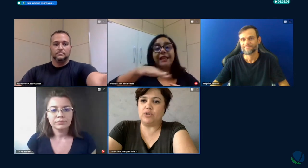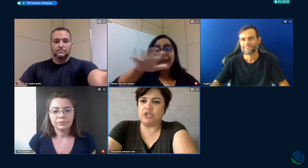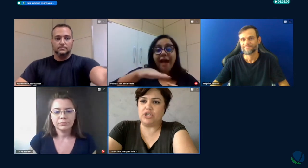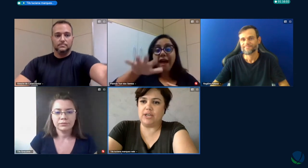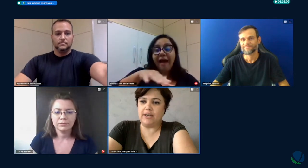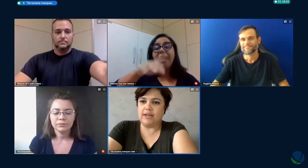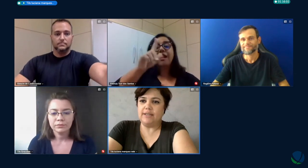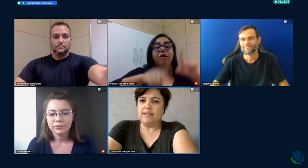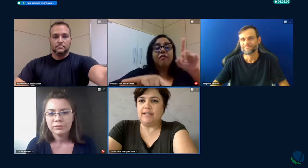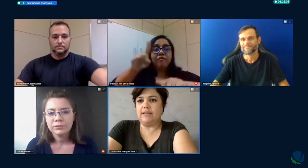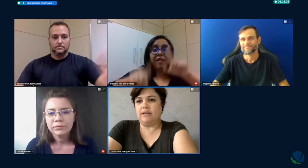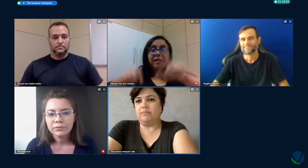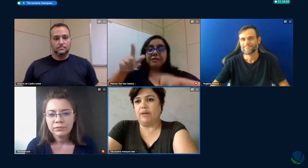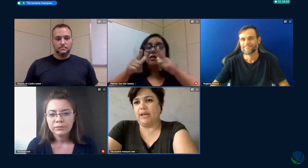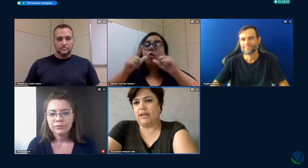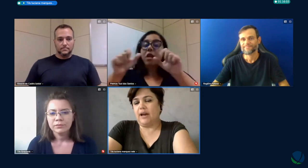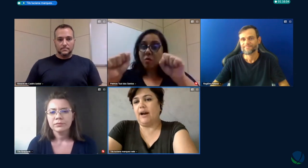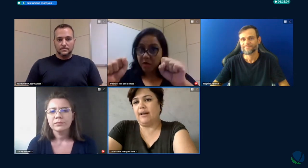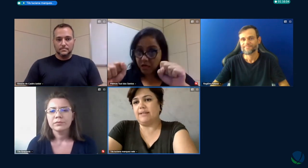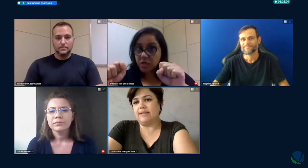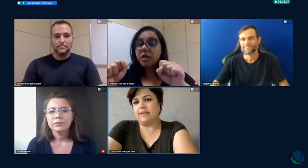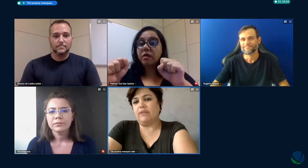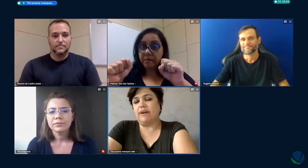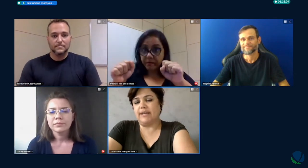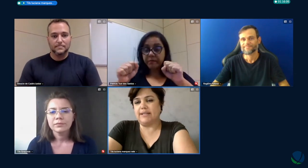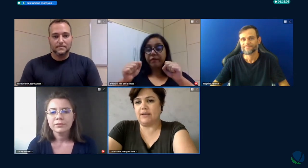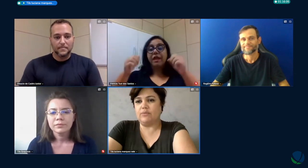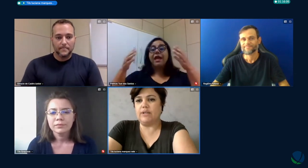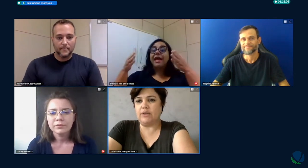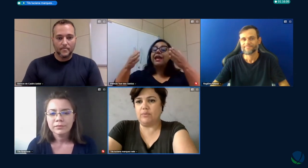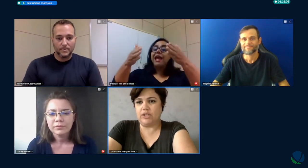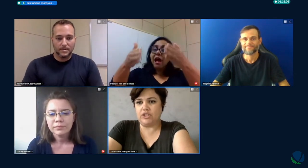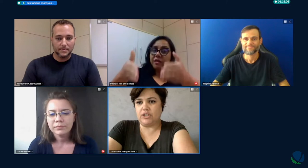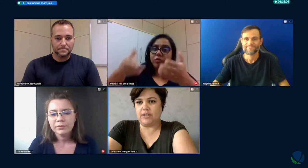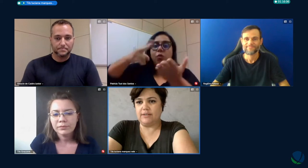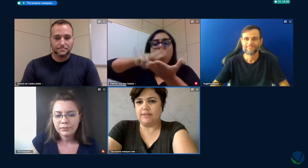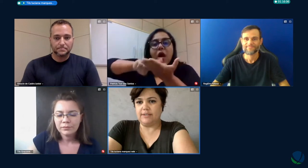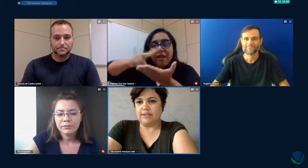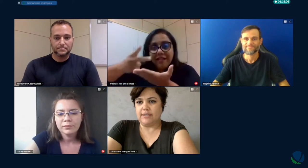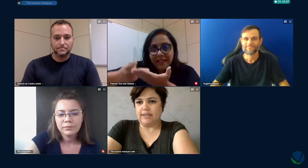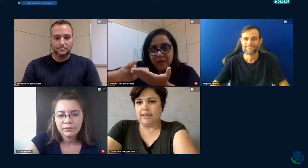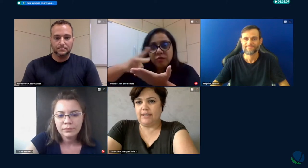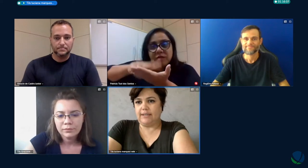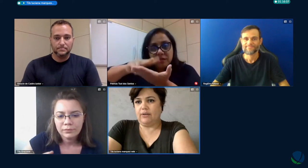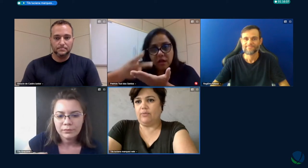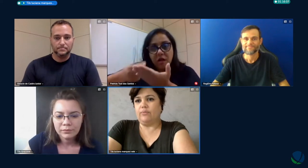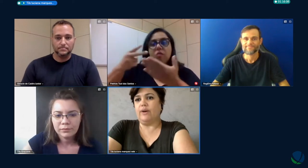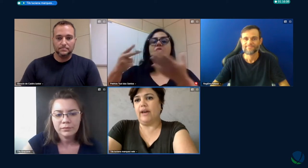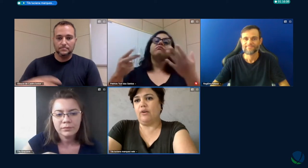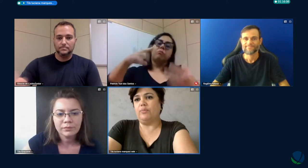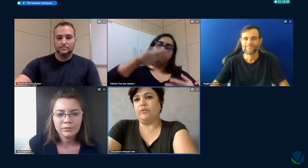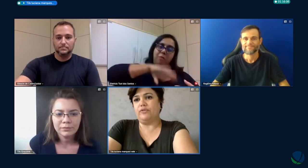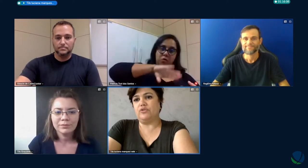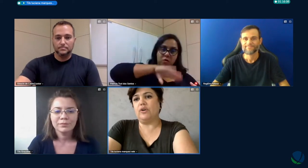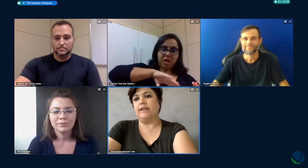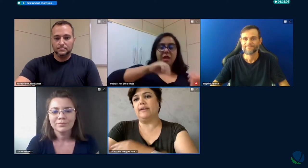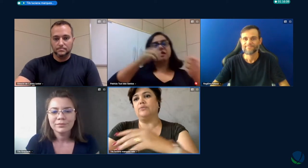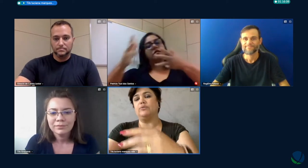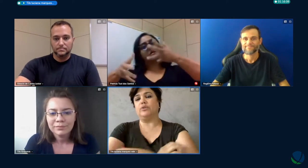de terminologia e também à questão da variação linguística. Então, é